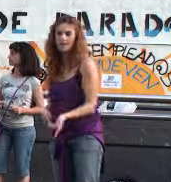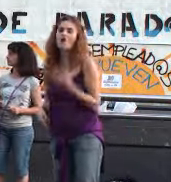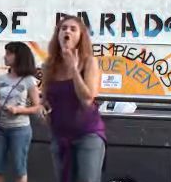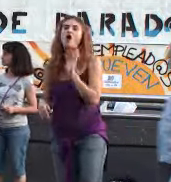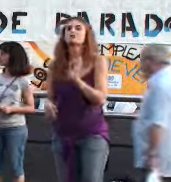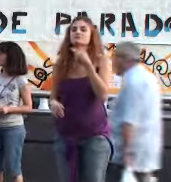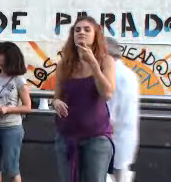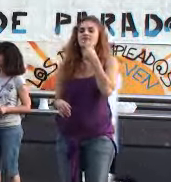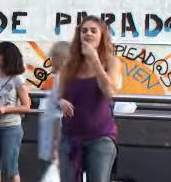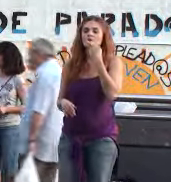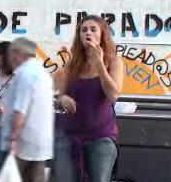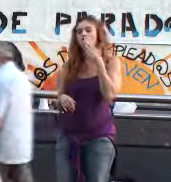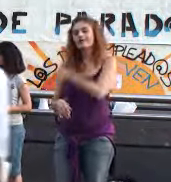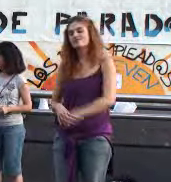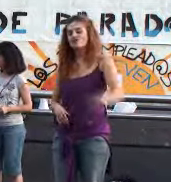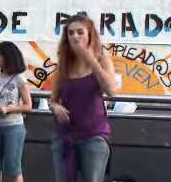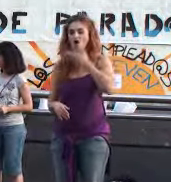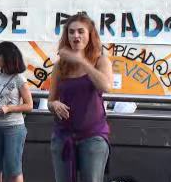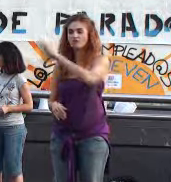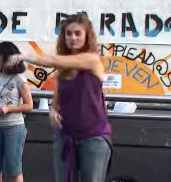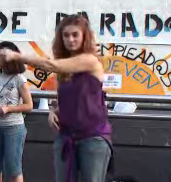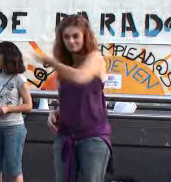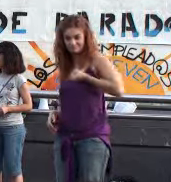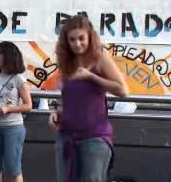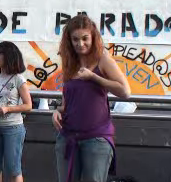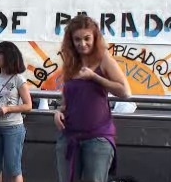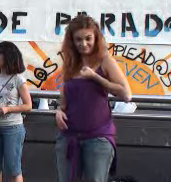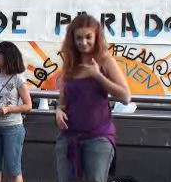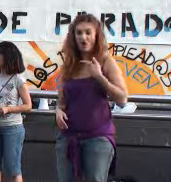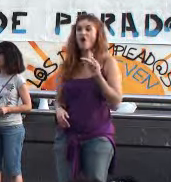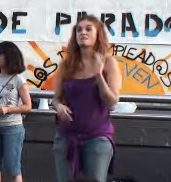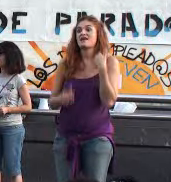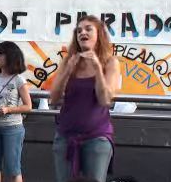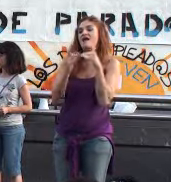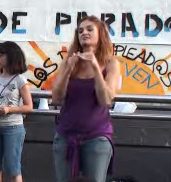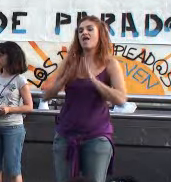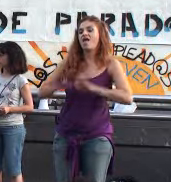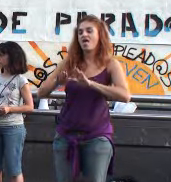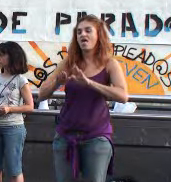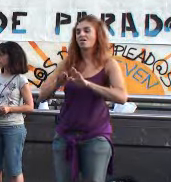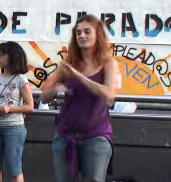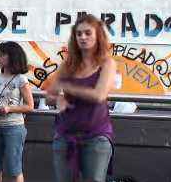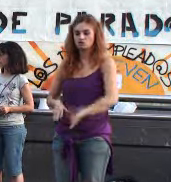ir a recoger niños al colegio, traerlos del colegio, quedarse con los niños.